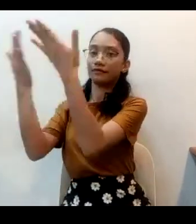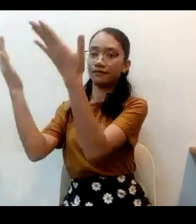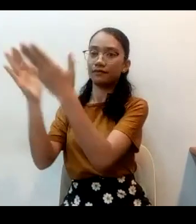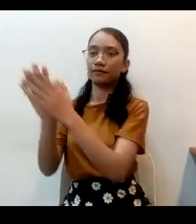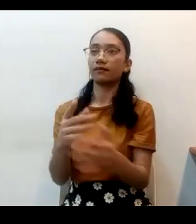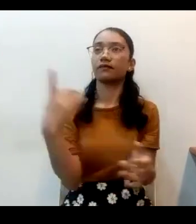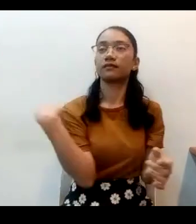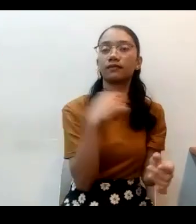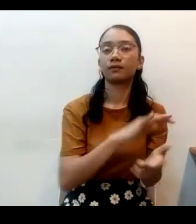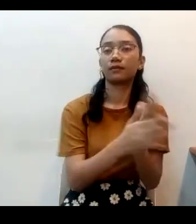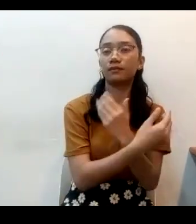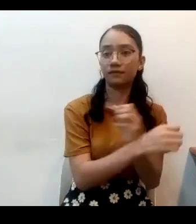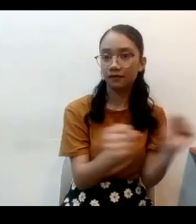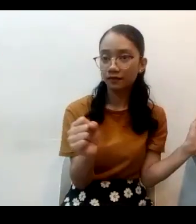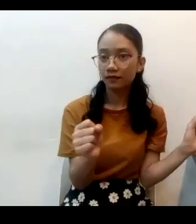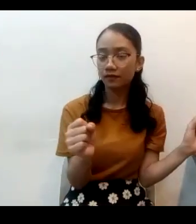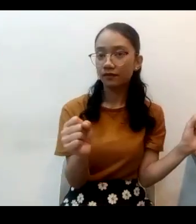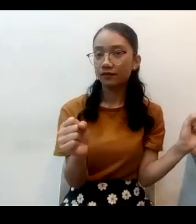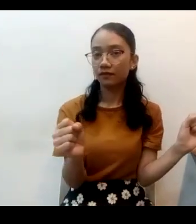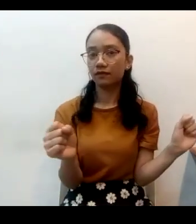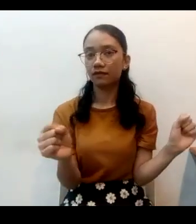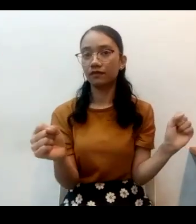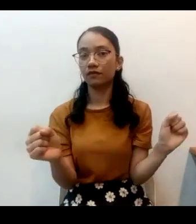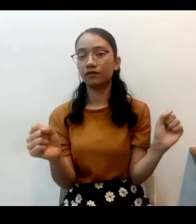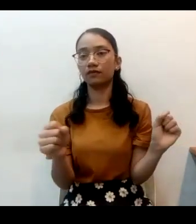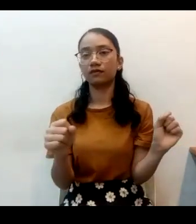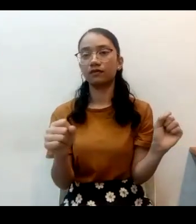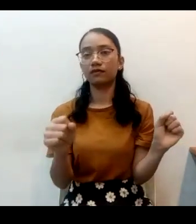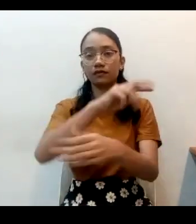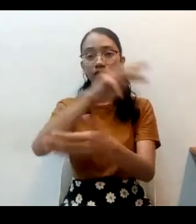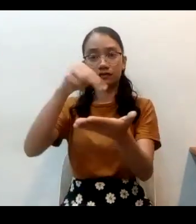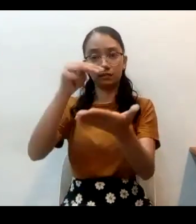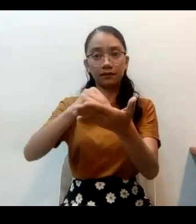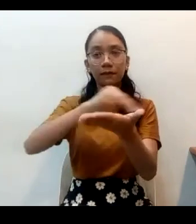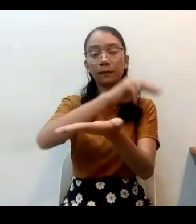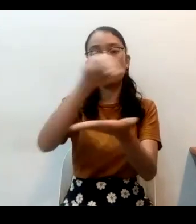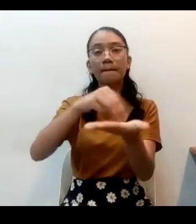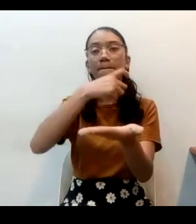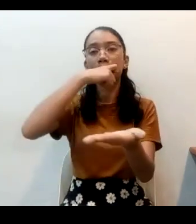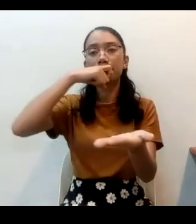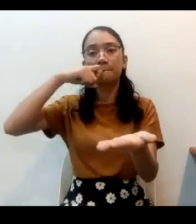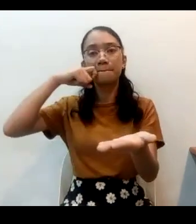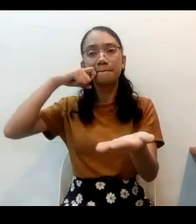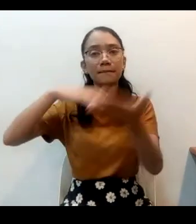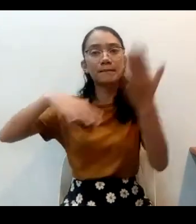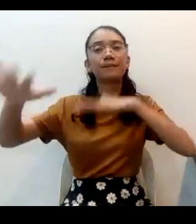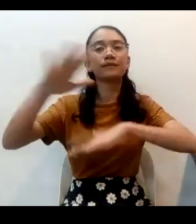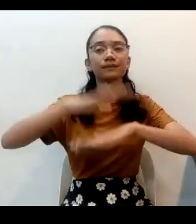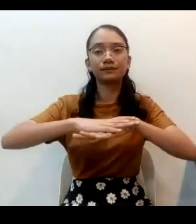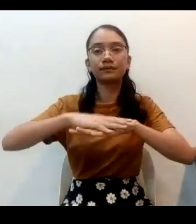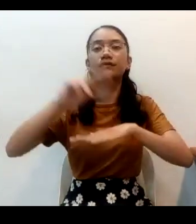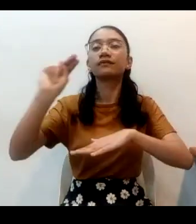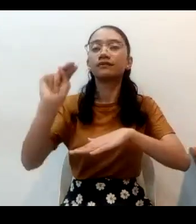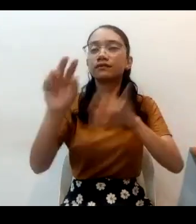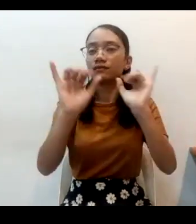get salvation, we have to stay in the wilderness. Kaya hanggang sa bago po tayo makapasok po sa langit, kailangan po nating manatili sa